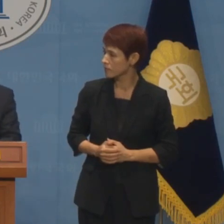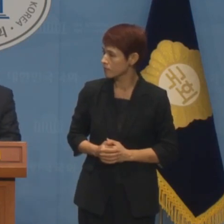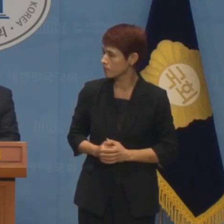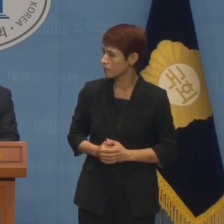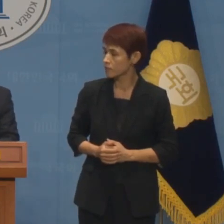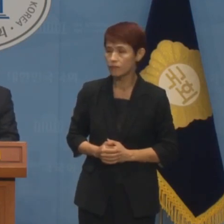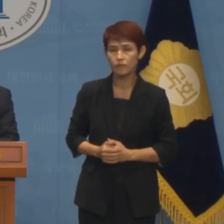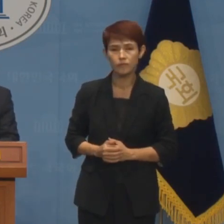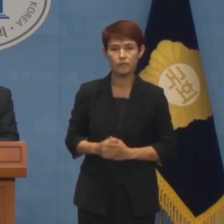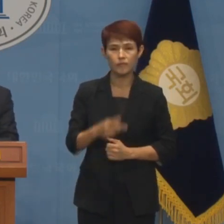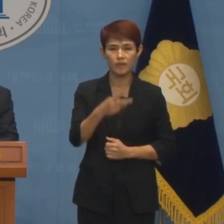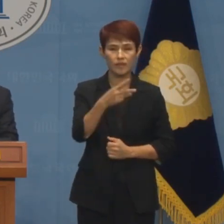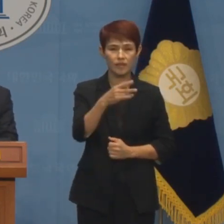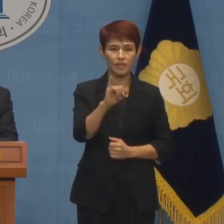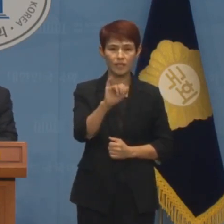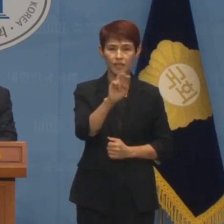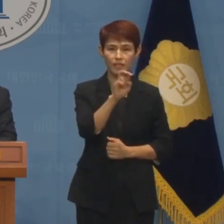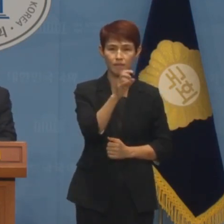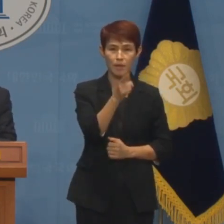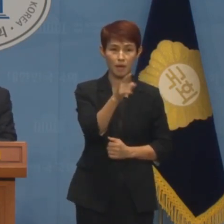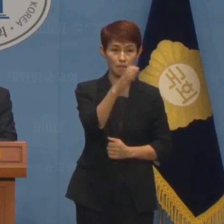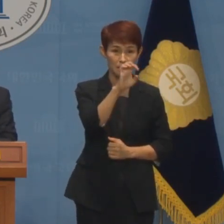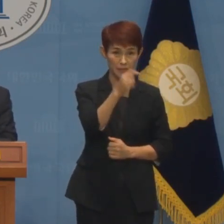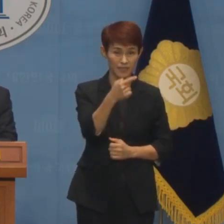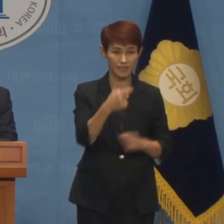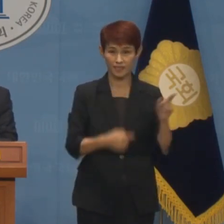문제는 이 TMF 같은 경우에는